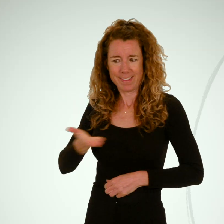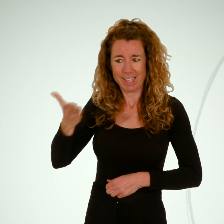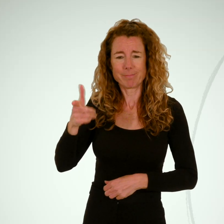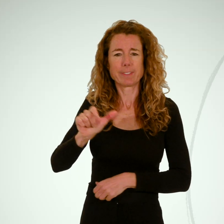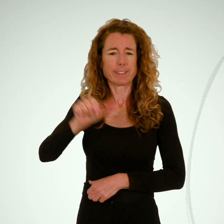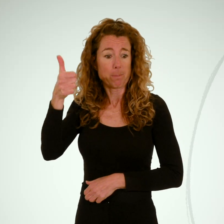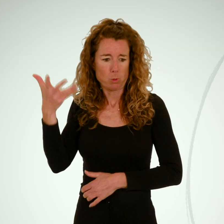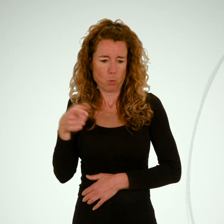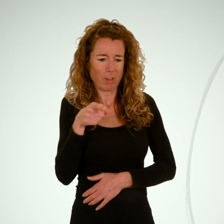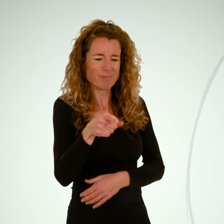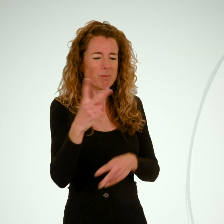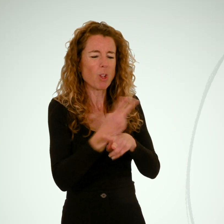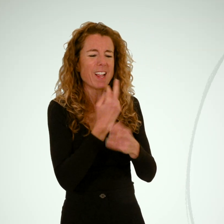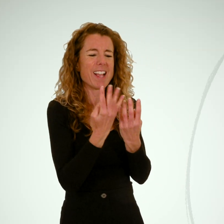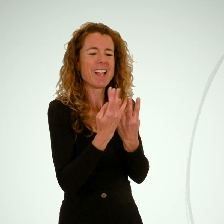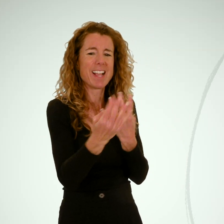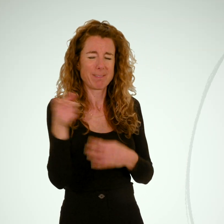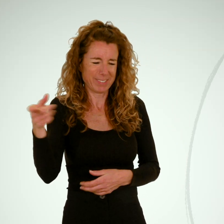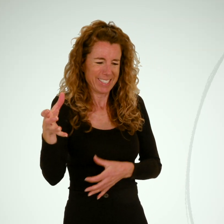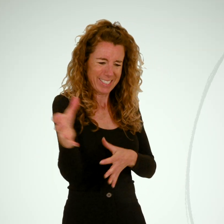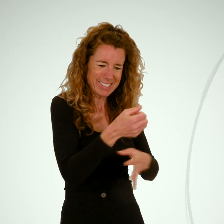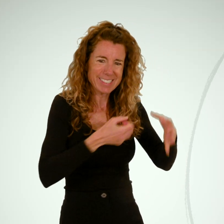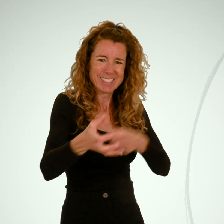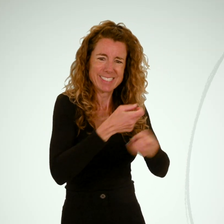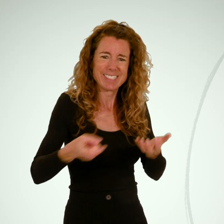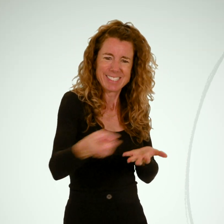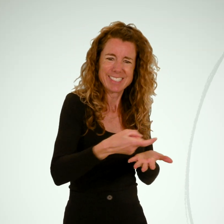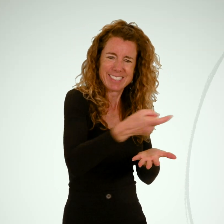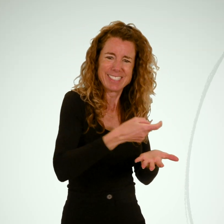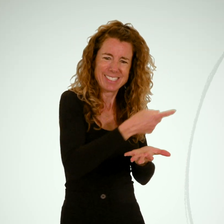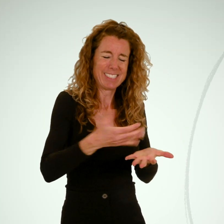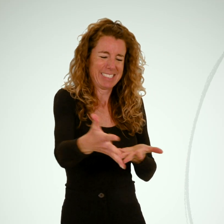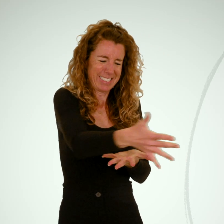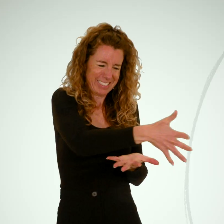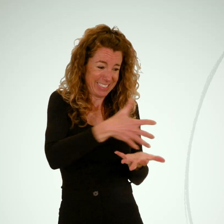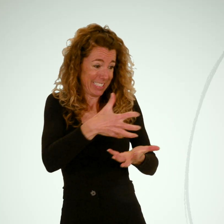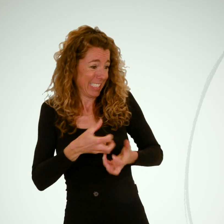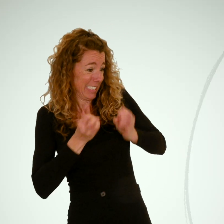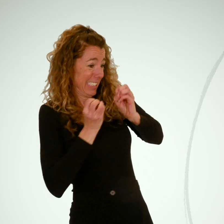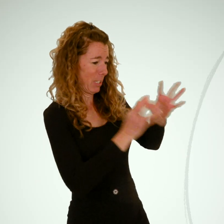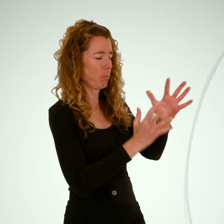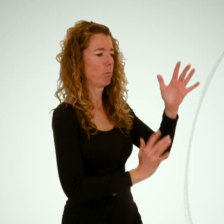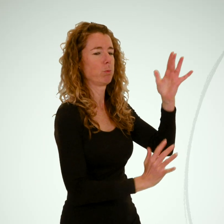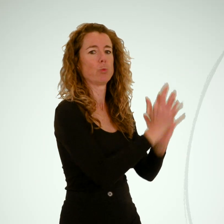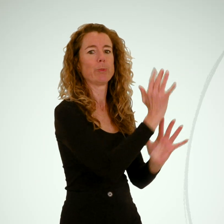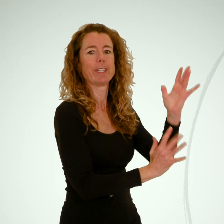enlevez d'abord la mauvaise herbe, faites des tas pour la brûler. Ensuite, ramassez les